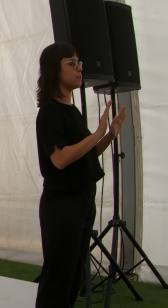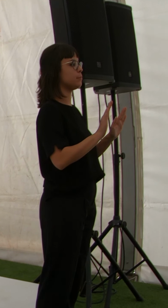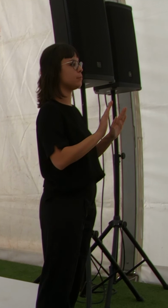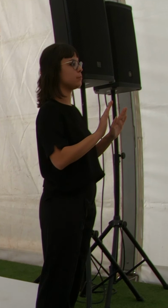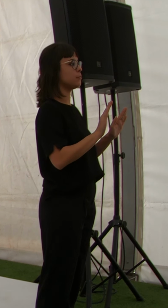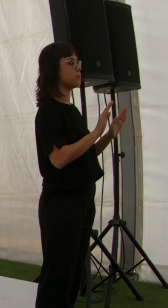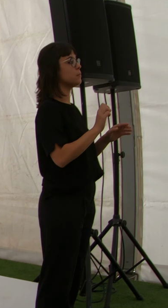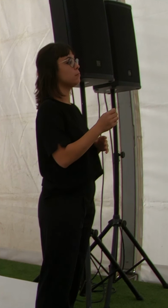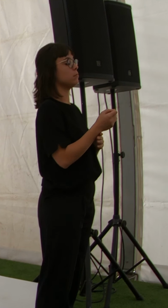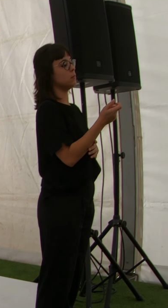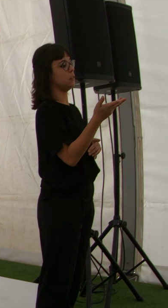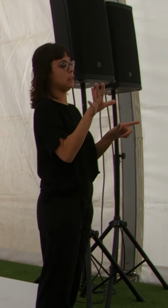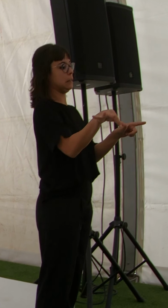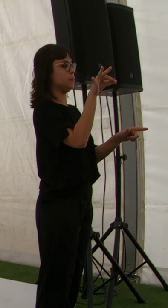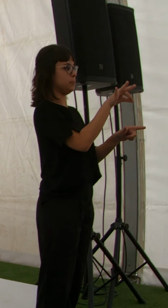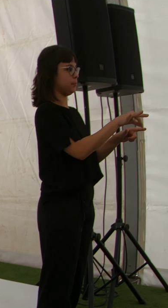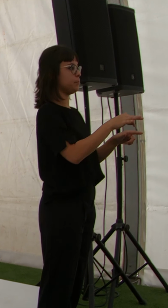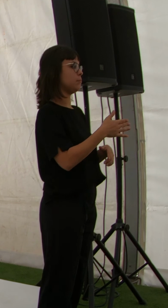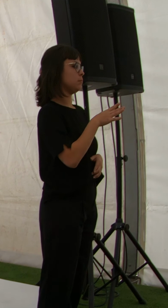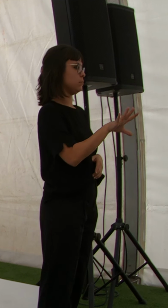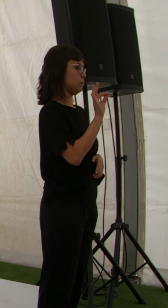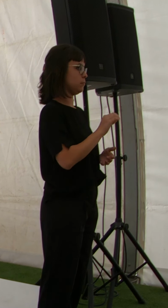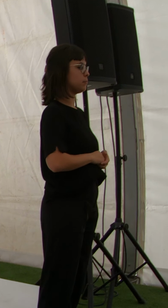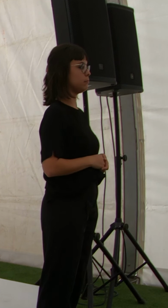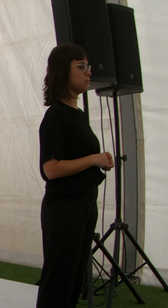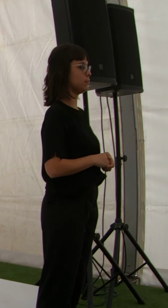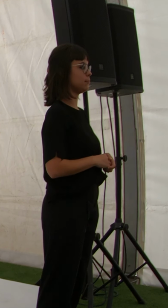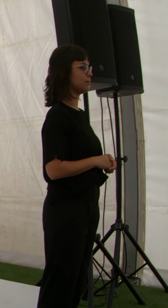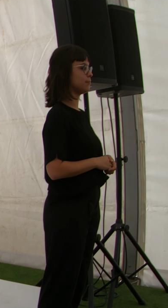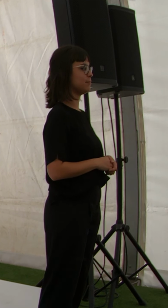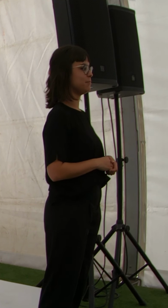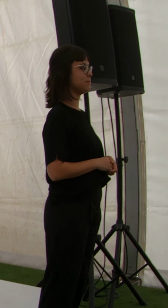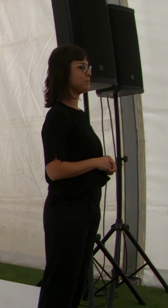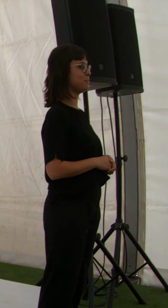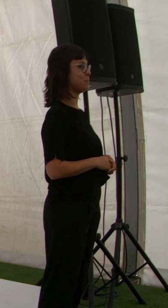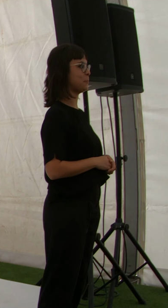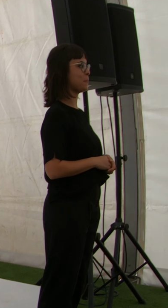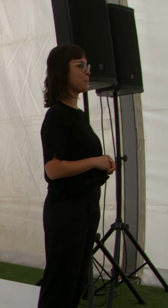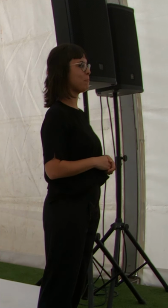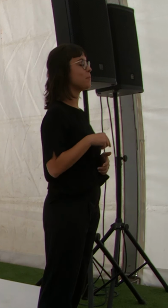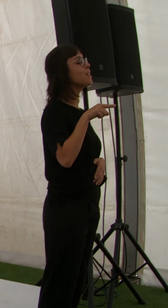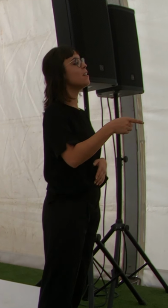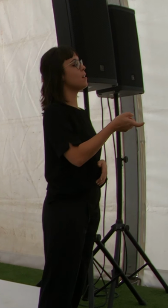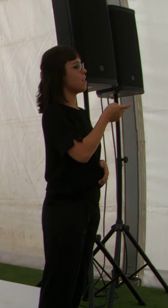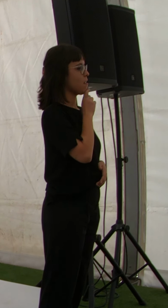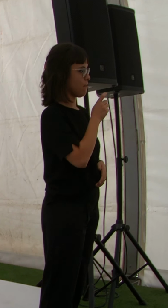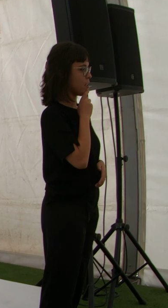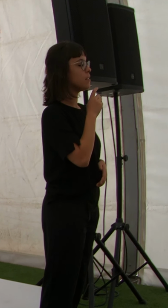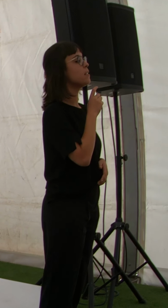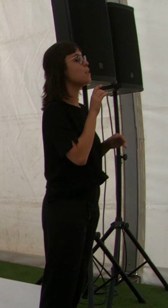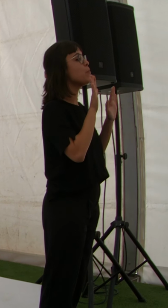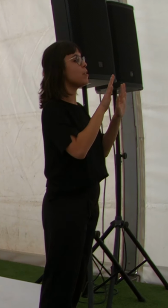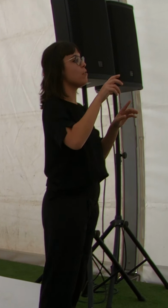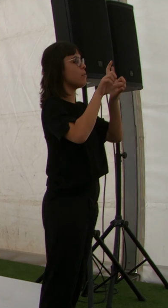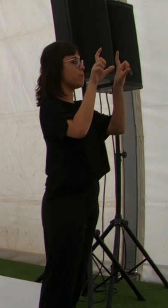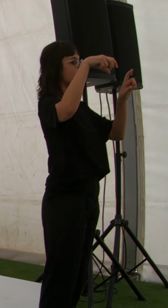con LFP. Esto es arriesgado y es complicado, pero se puede hacer. NIO asegura que lo está empezando a hacer